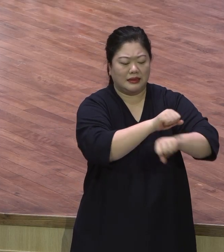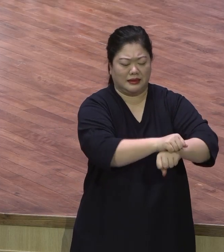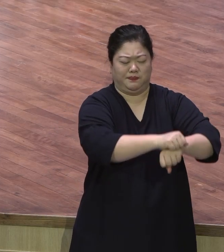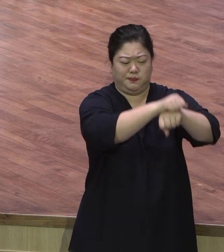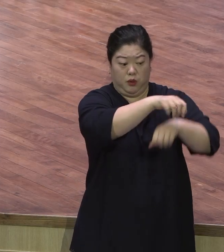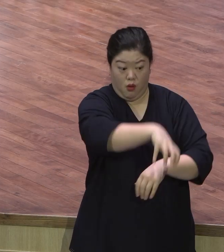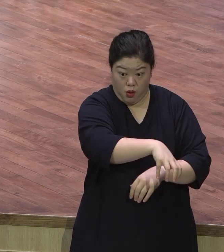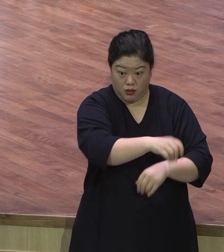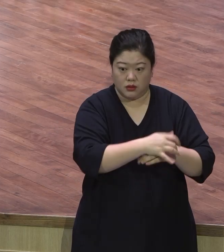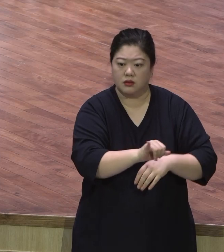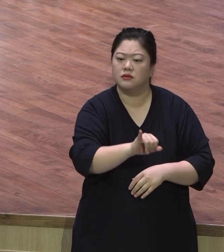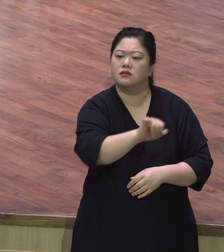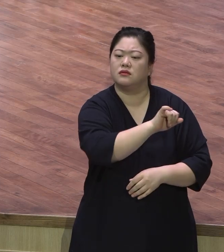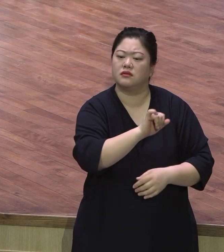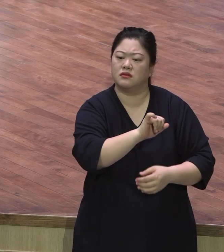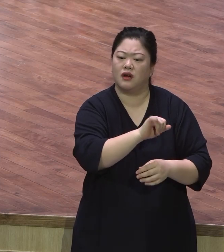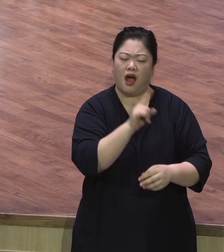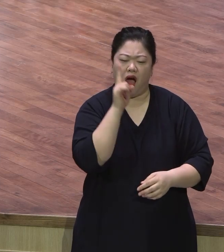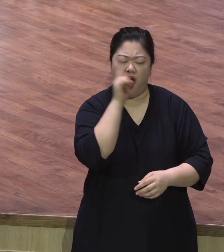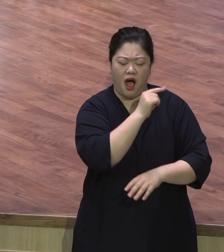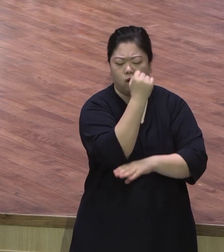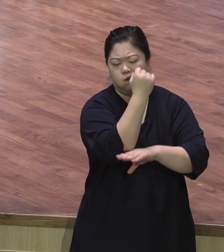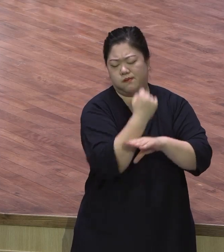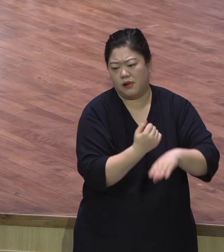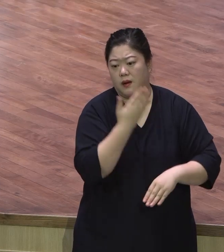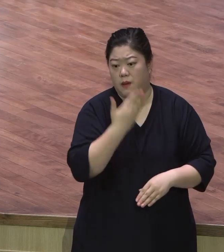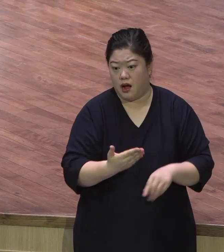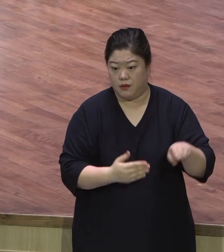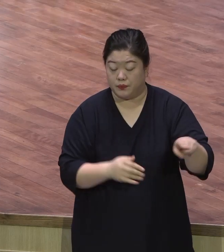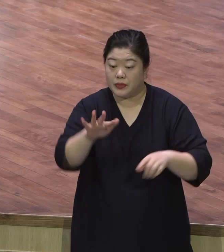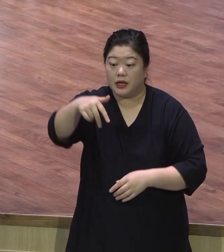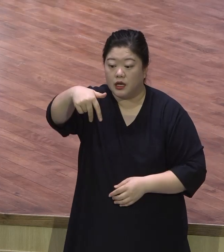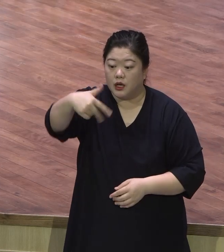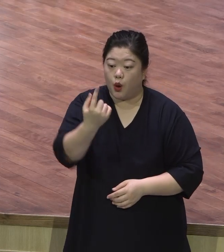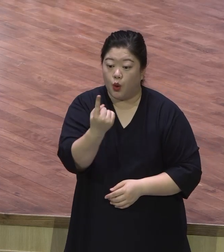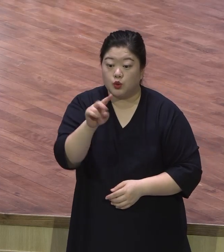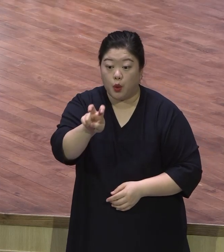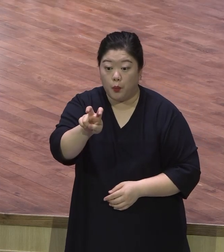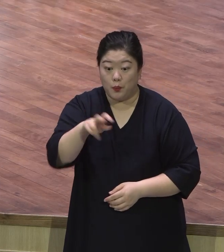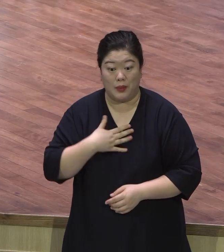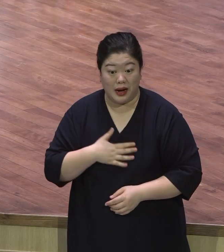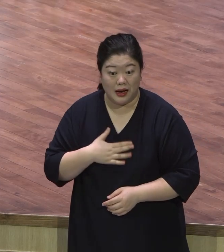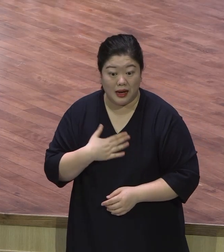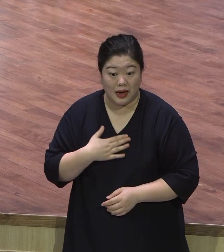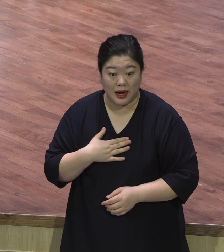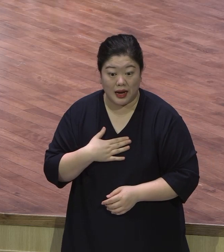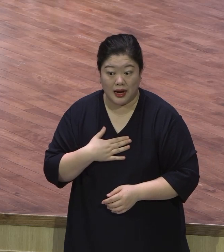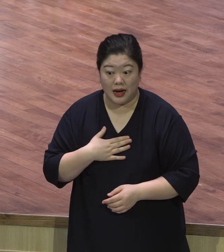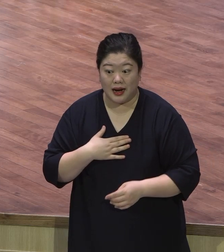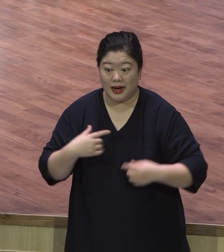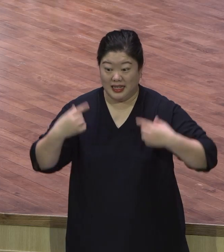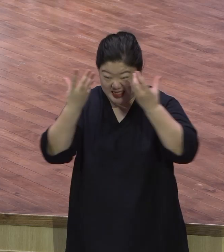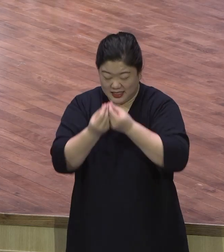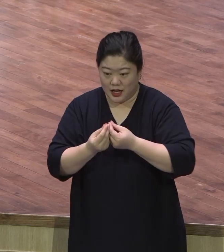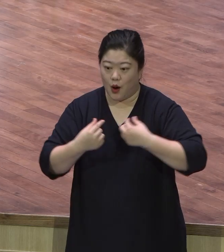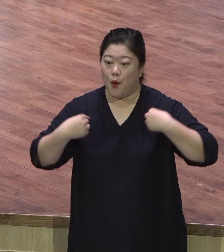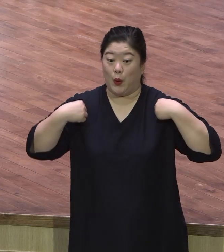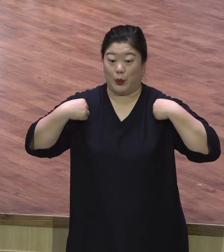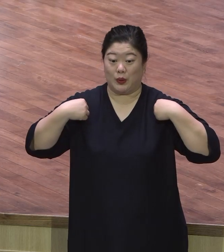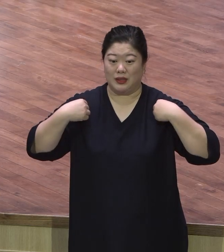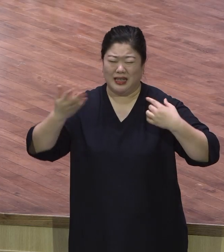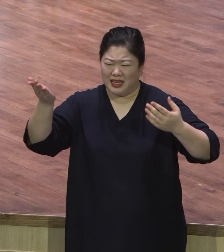구멍을 뚫고 도둑질한다. 말씀하고 있어요. 존을 먹는다 말은 뭐요. 옷을 못 입게 만든다는 얘기죠. 옛날에는